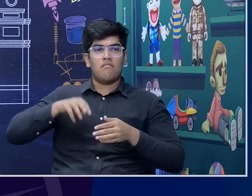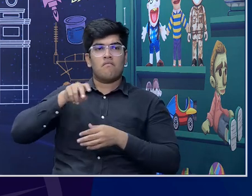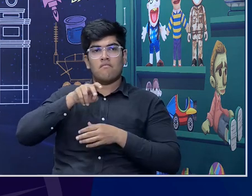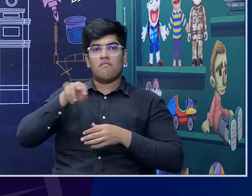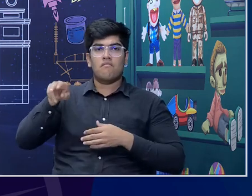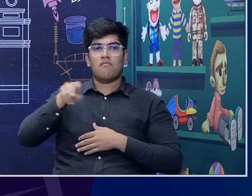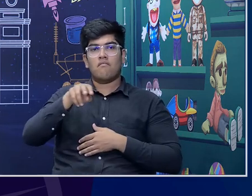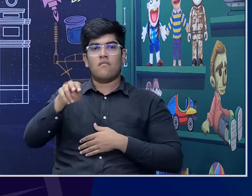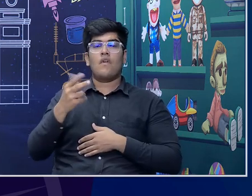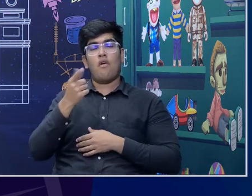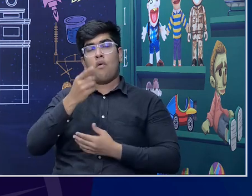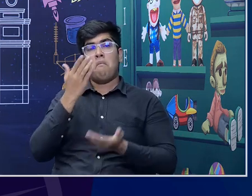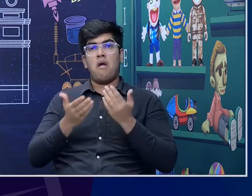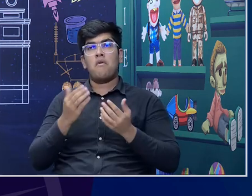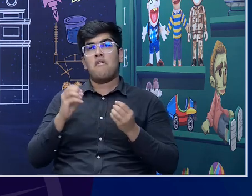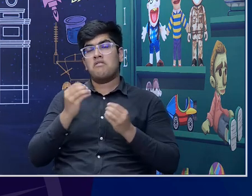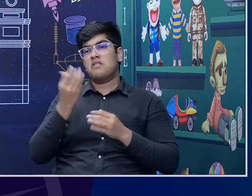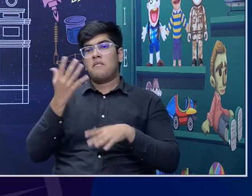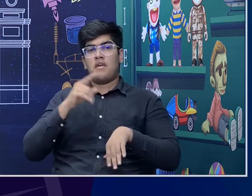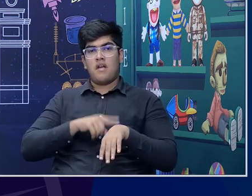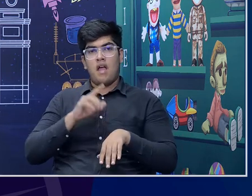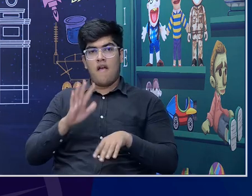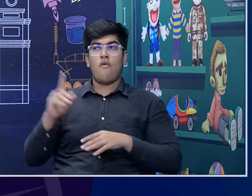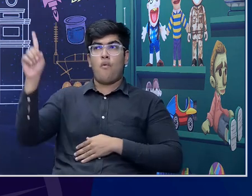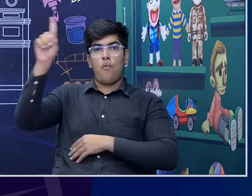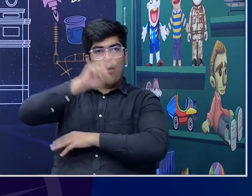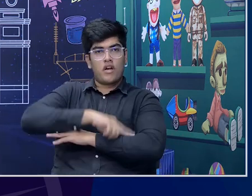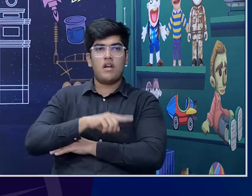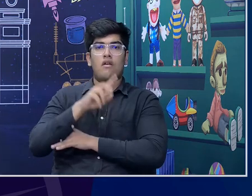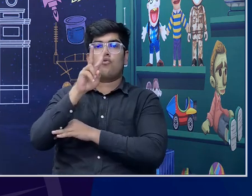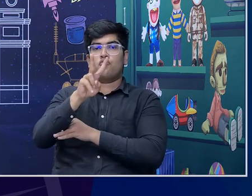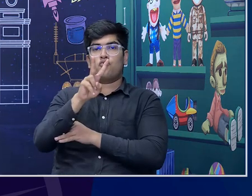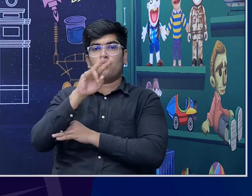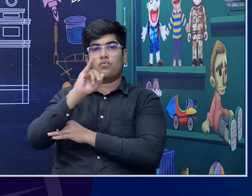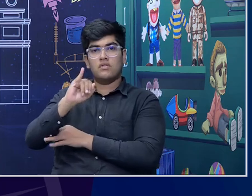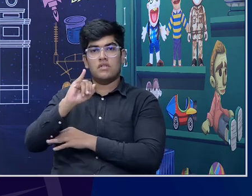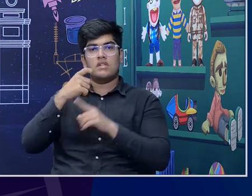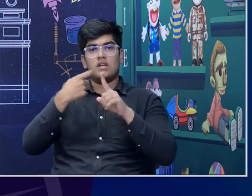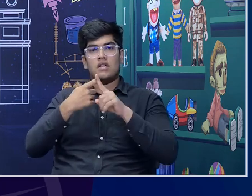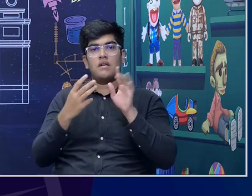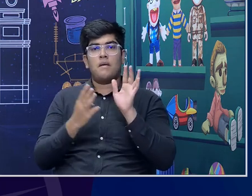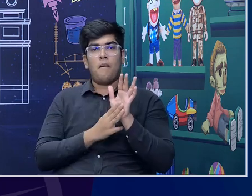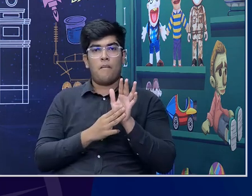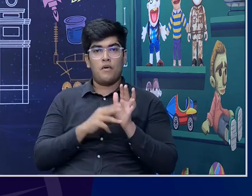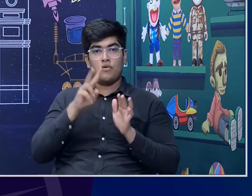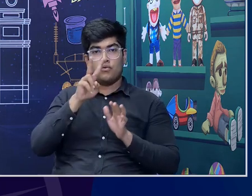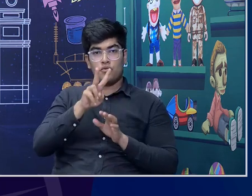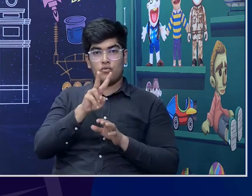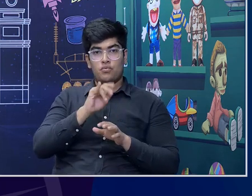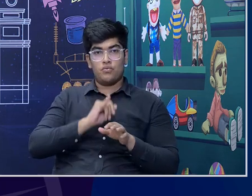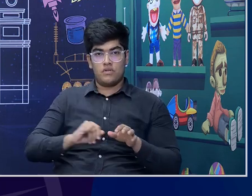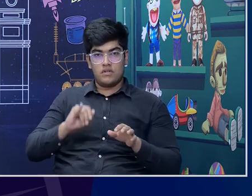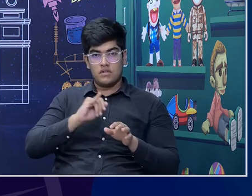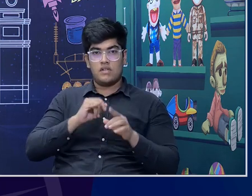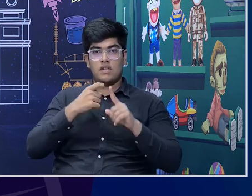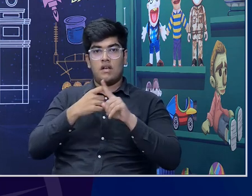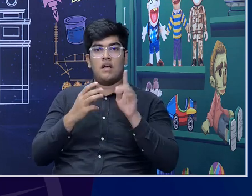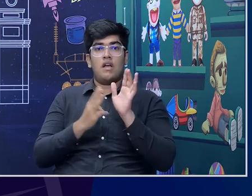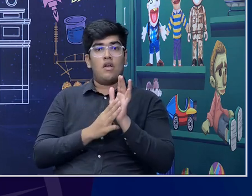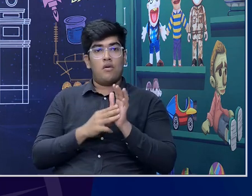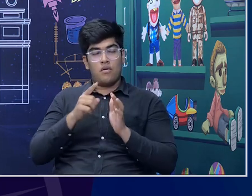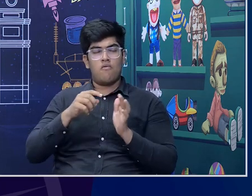26-26 किलो मेटर तक दूर पैदल चलना होता था, और ठंड से अपने आपको बचाने के लिए बच्चों